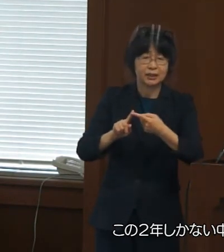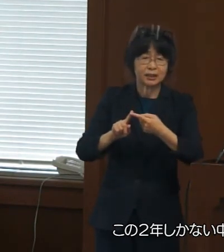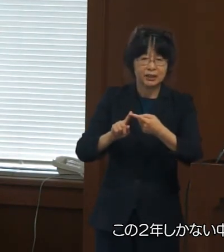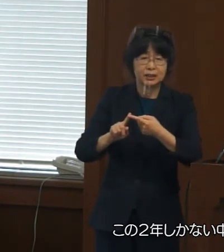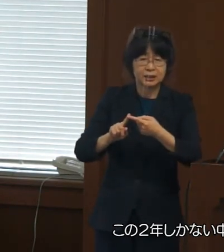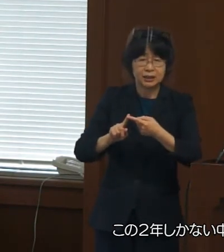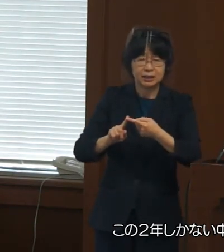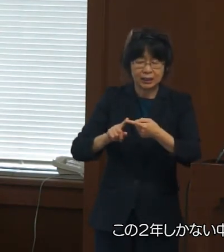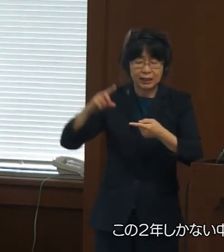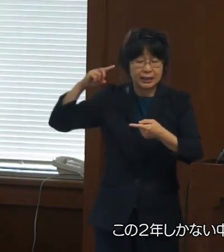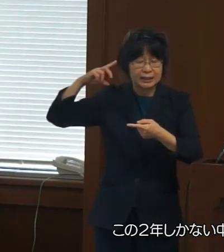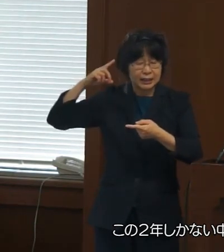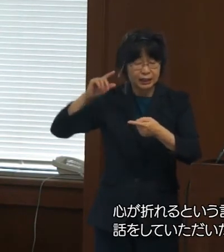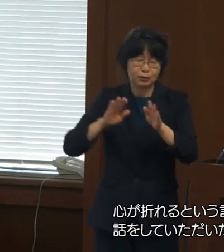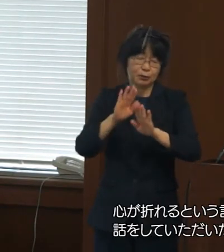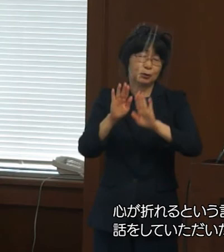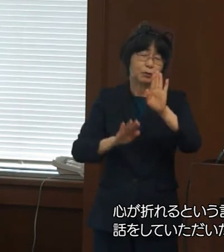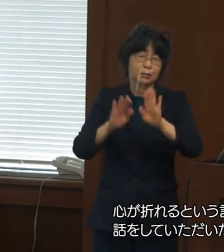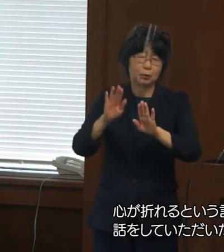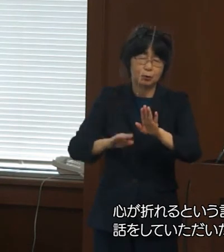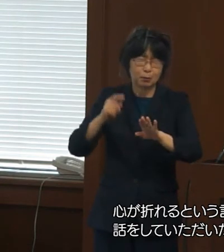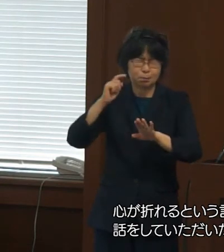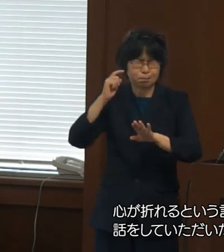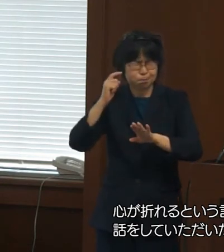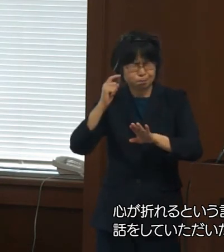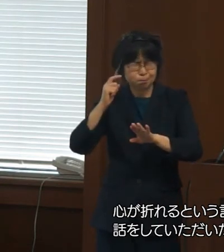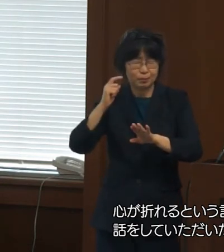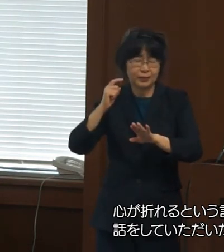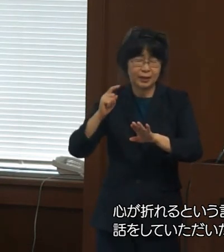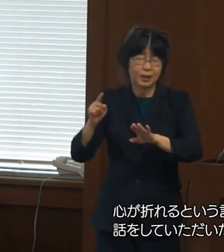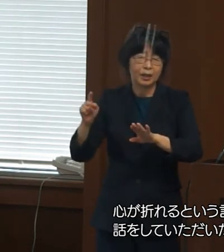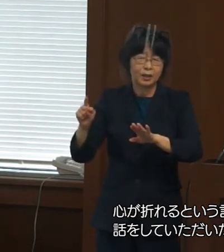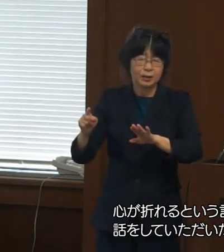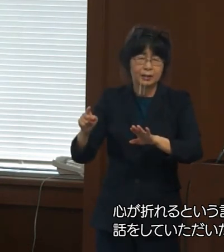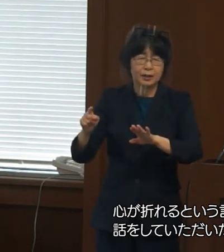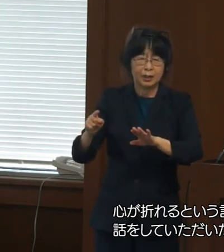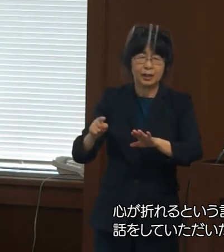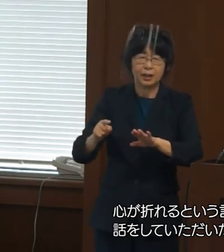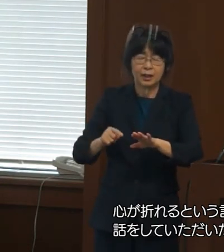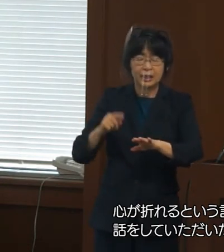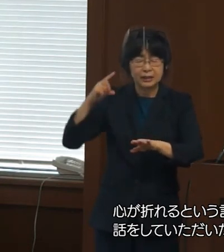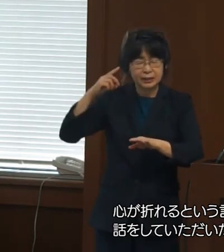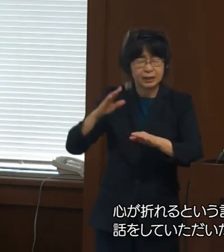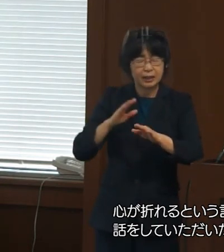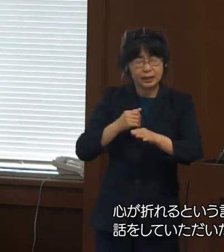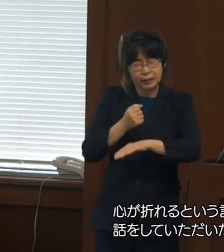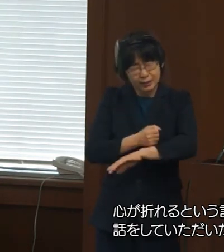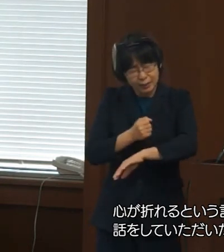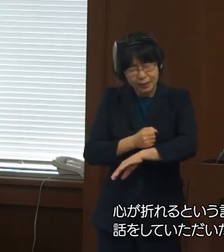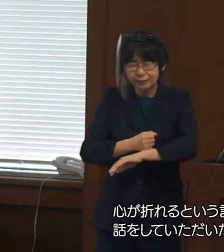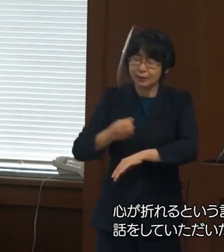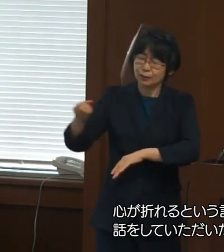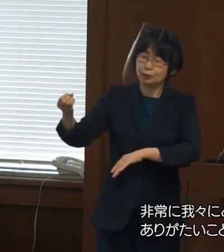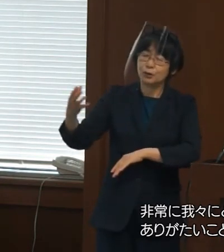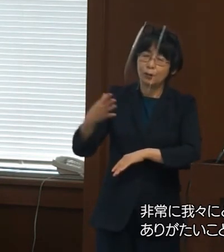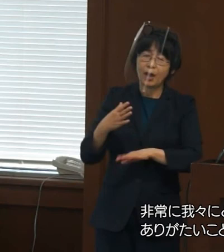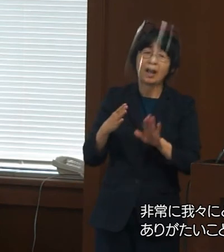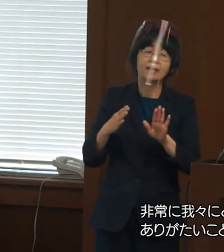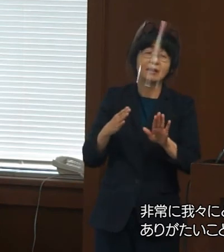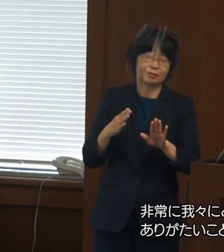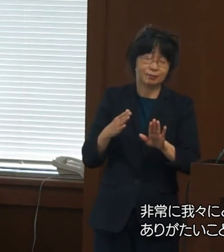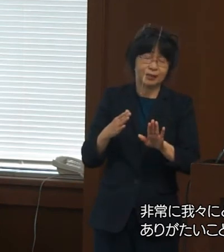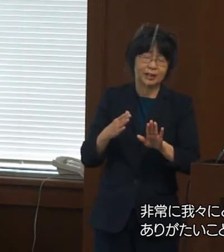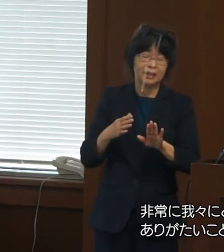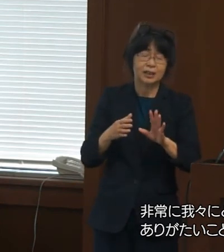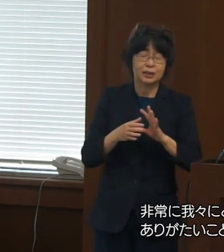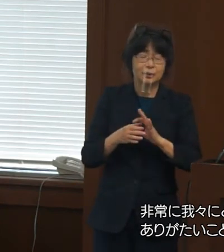心の痛みというかですね、心が折れるっていうことも言葉も使っていただいて、話をしていただいたってことは非常に我々